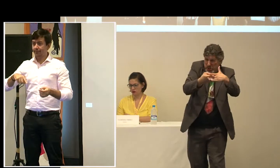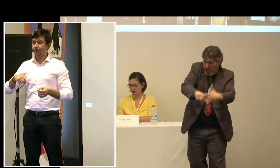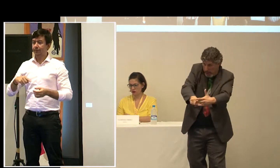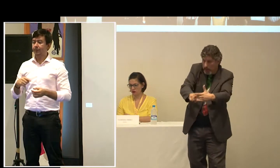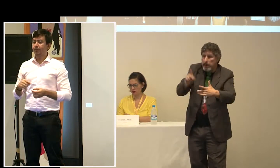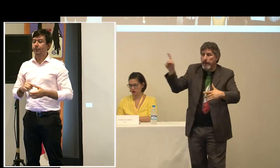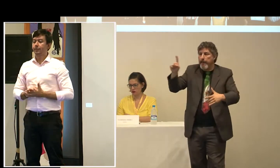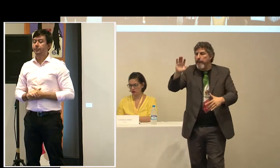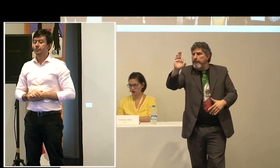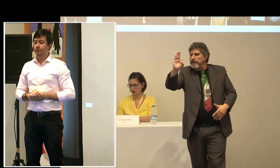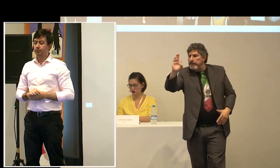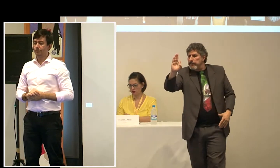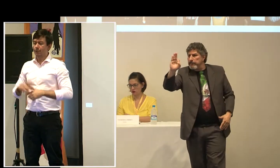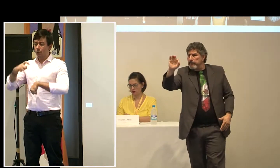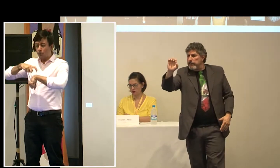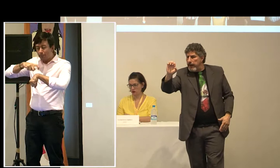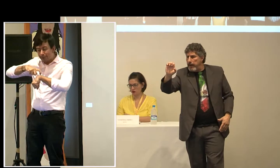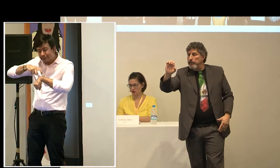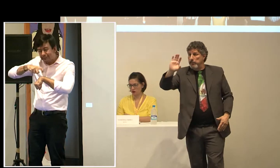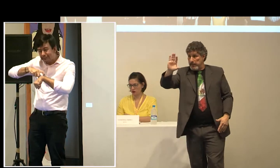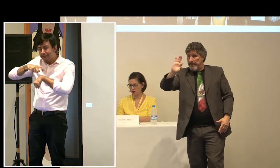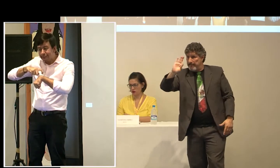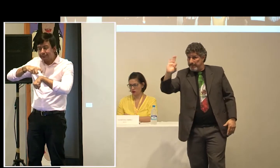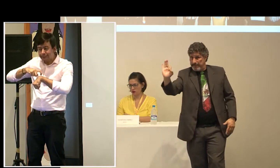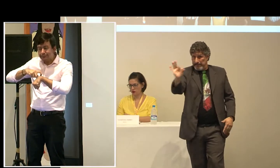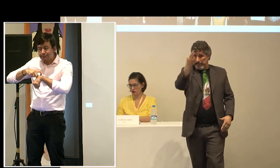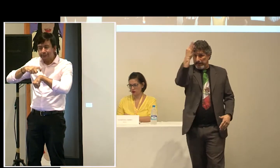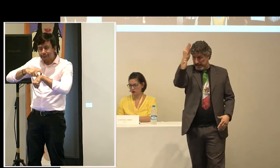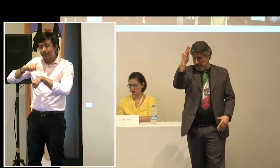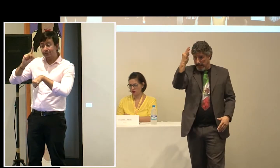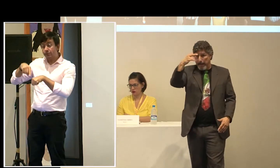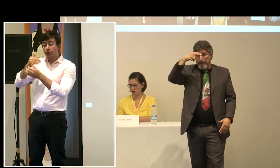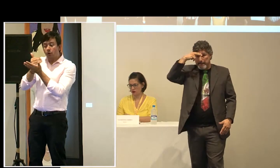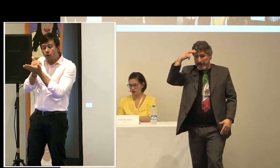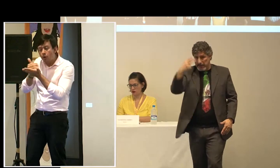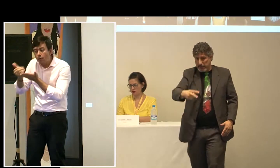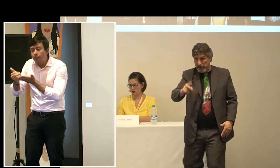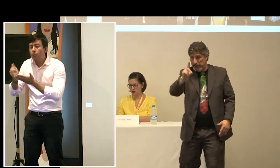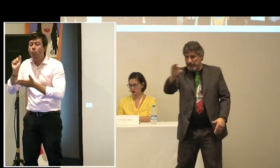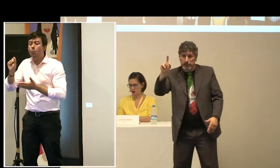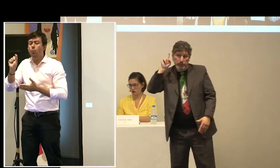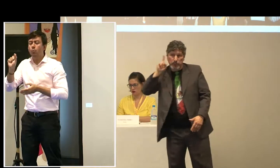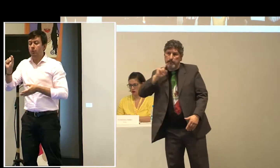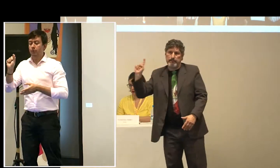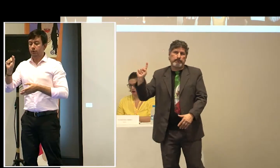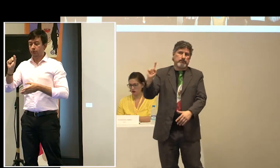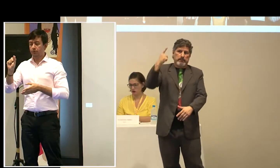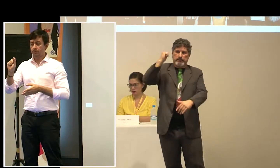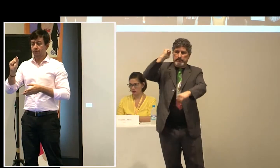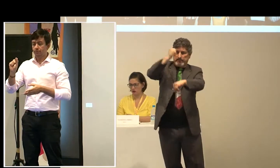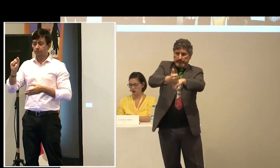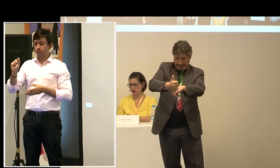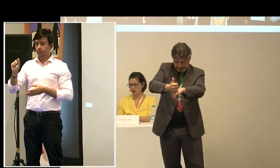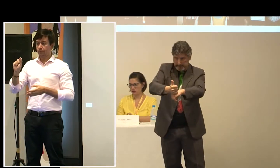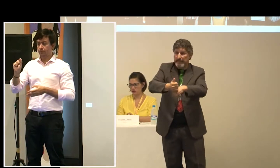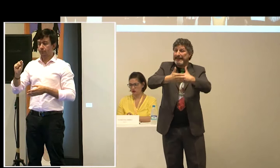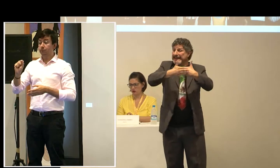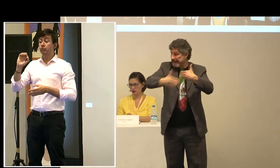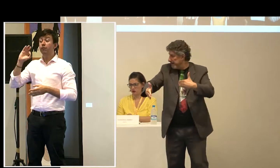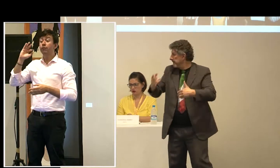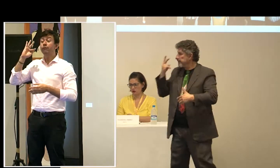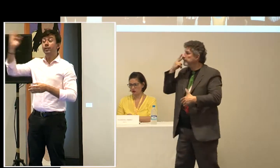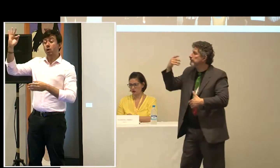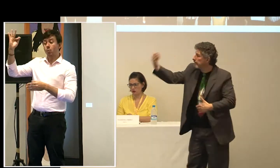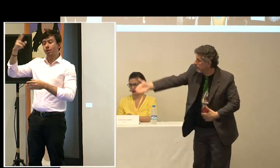E eu perguntei se algumas pessoas da universidade naquele momento poderiam nos